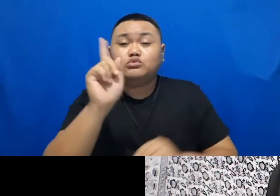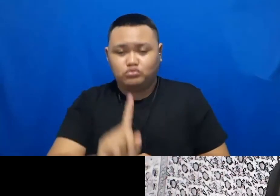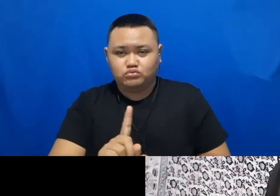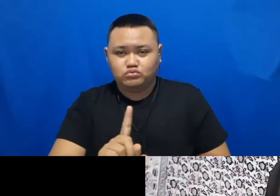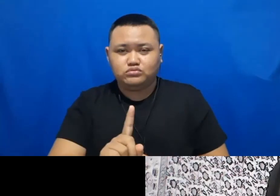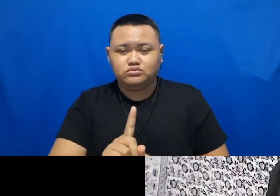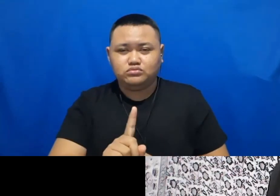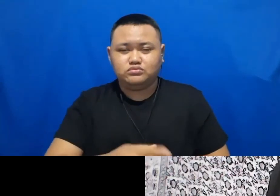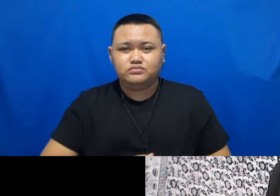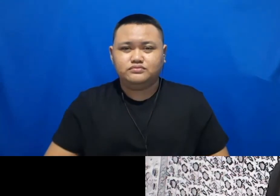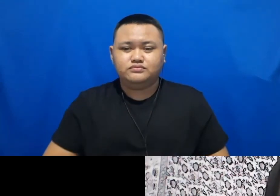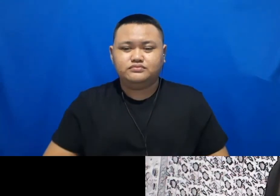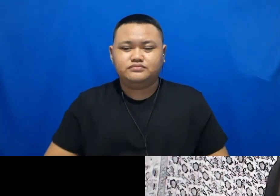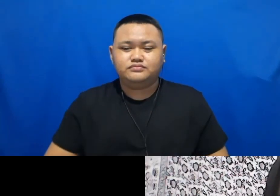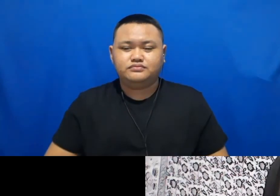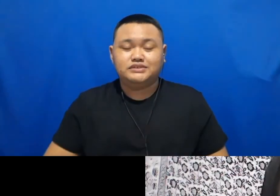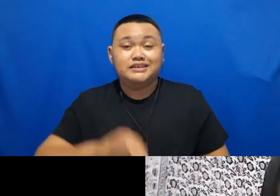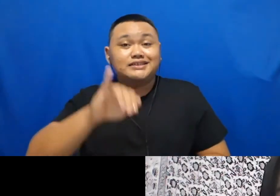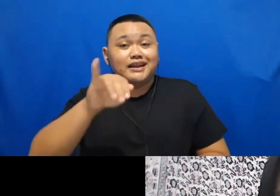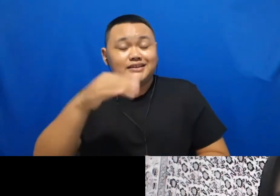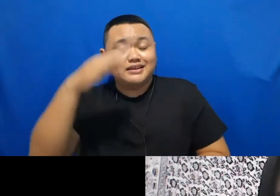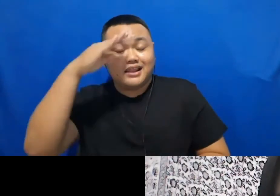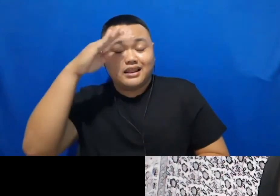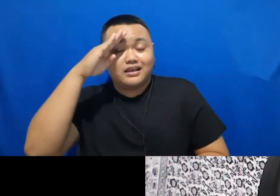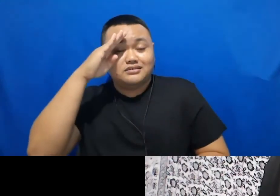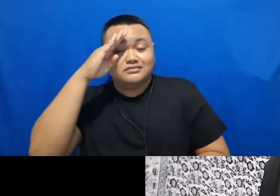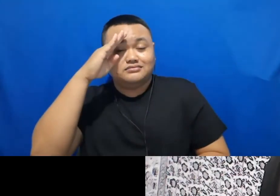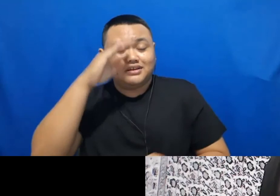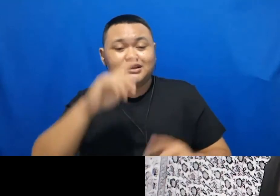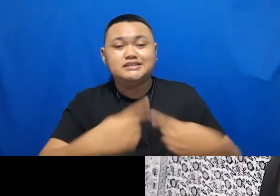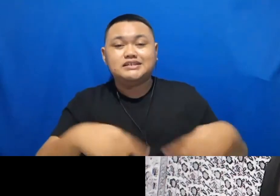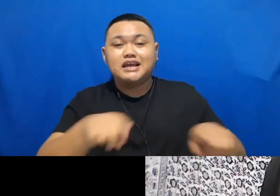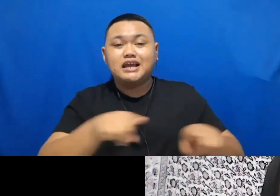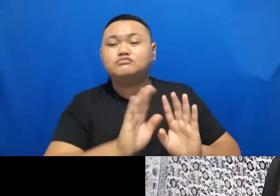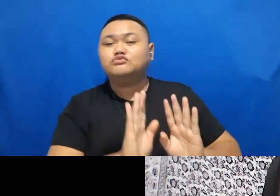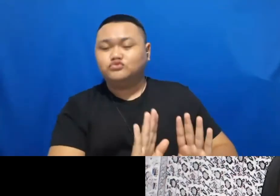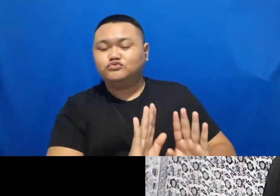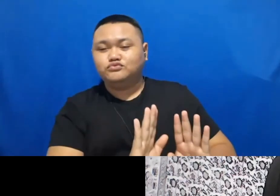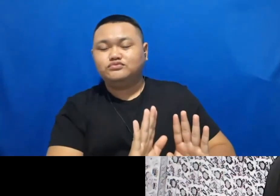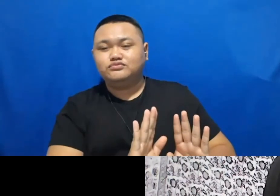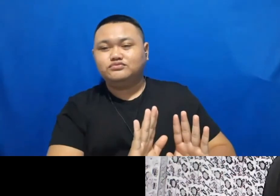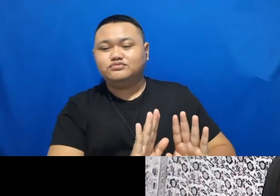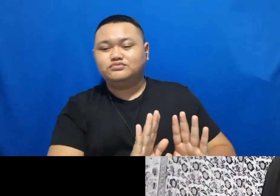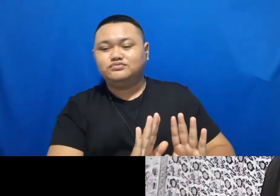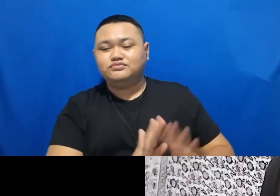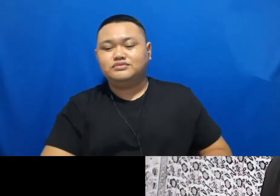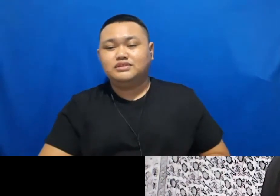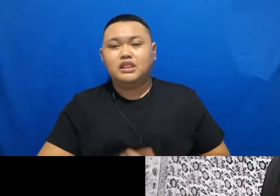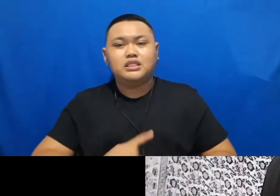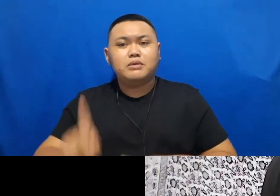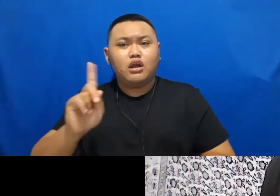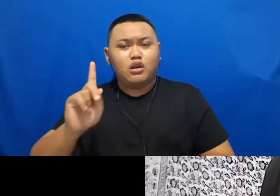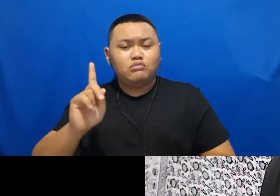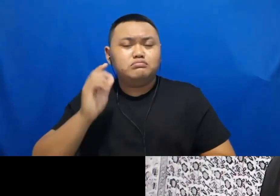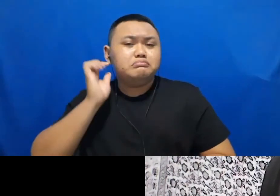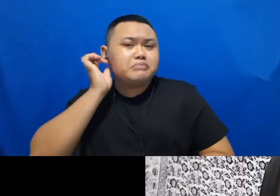program afirmasi atau langkah-langkah afirmatif, karena kesadaran masih ada ketidaksetaraan